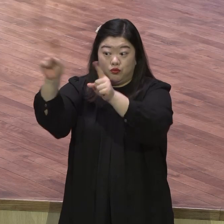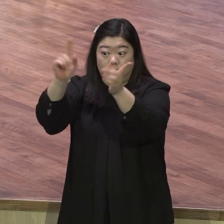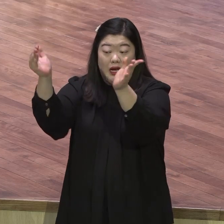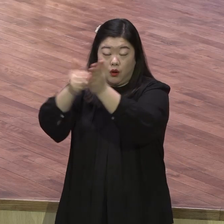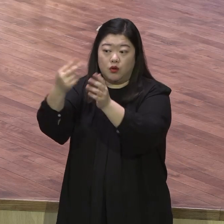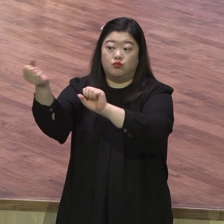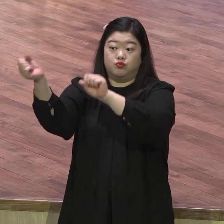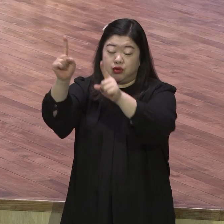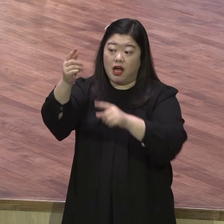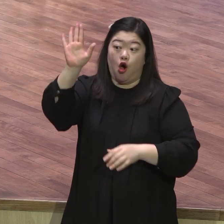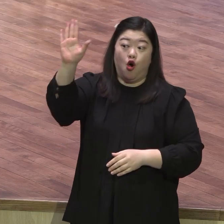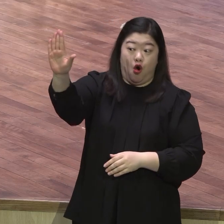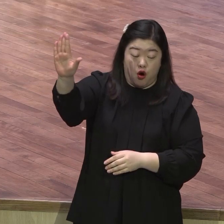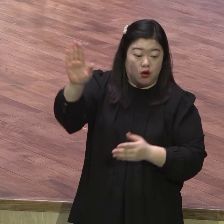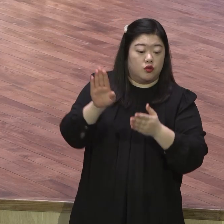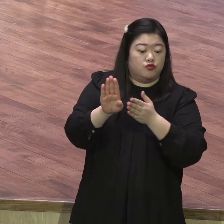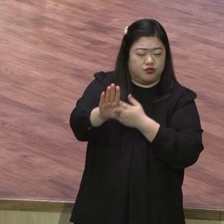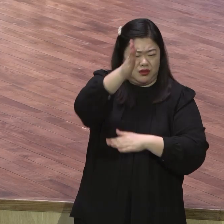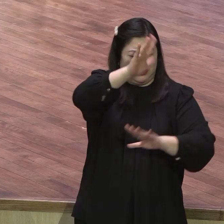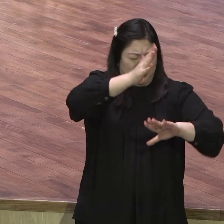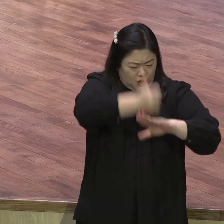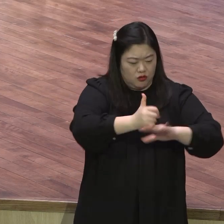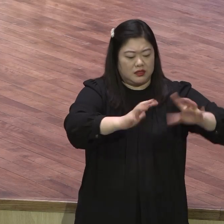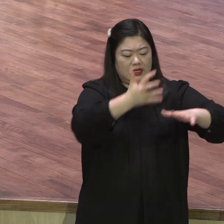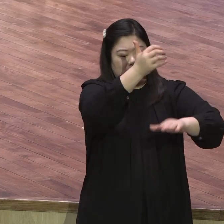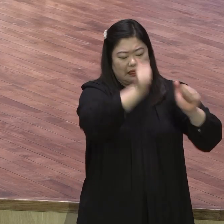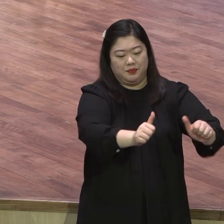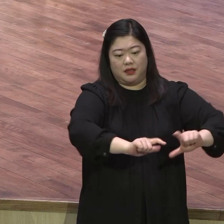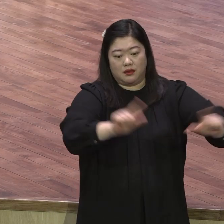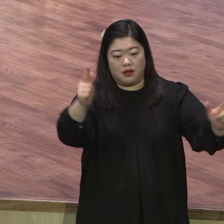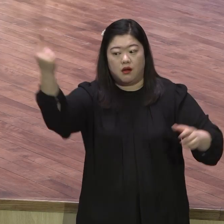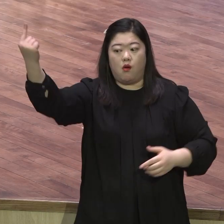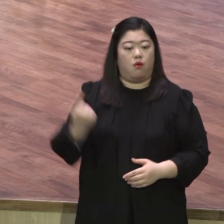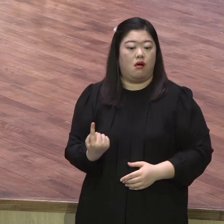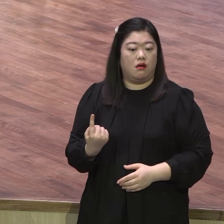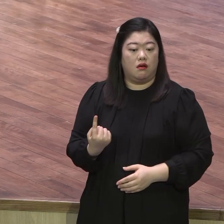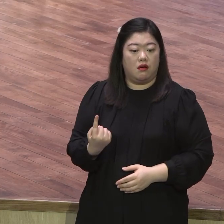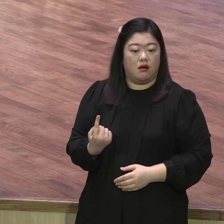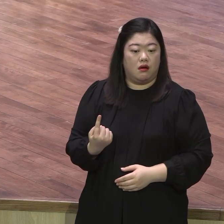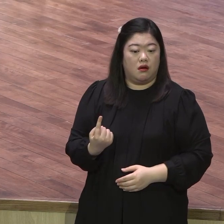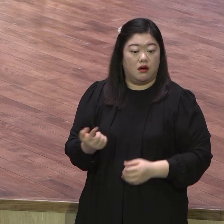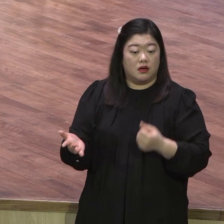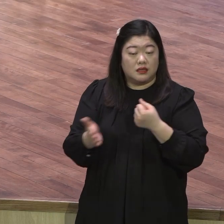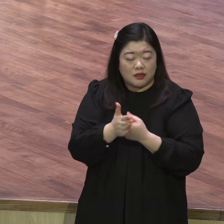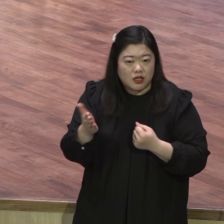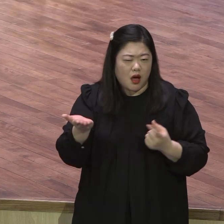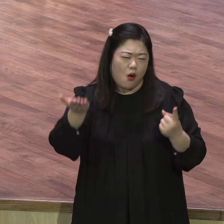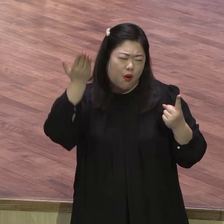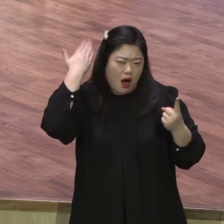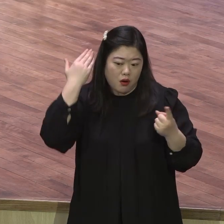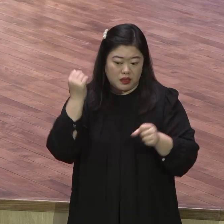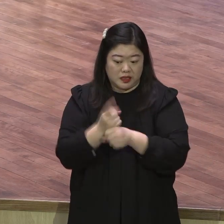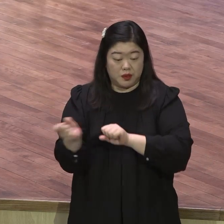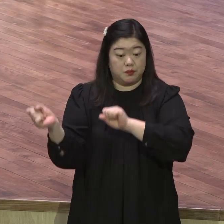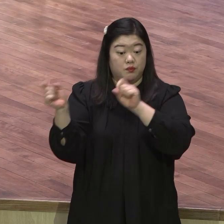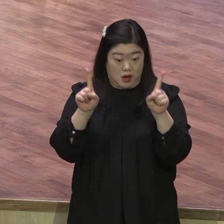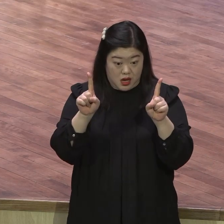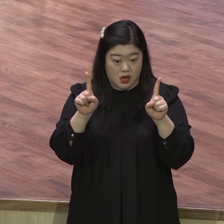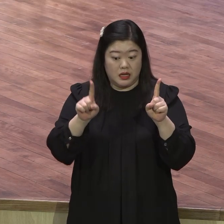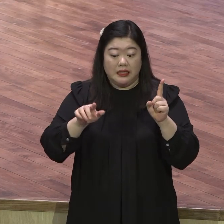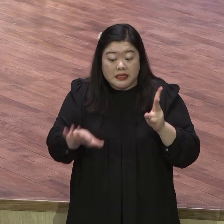때문에 인류의 마지막이 있기 때문에 현재성 미래성을 가지고 전환한 거예요.